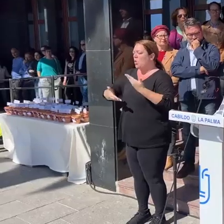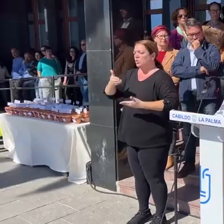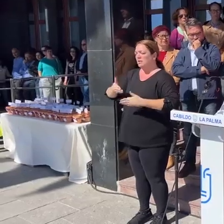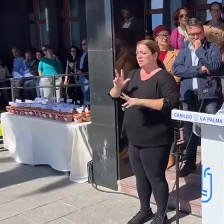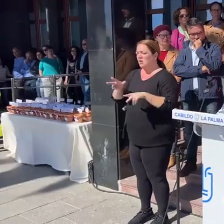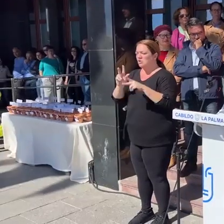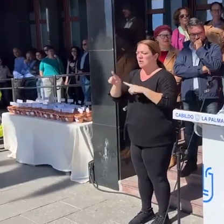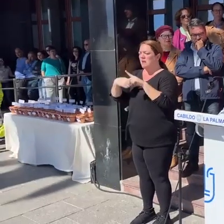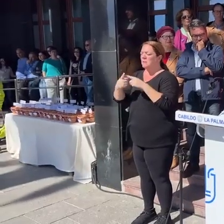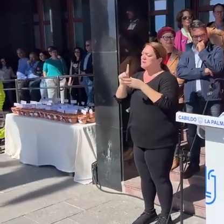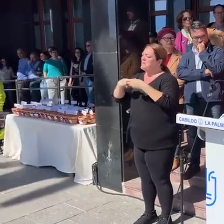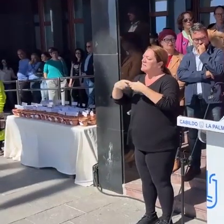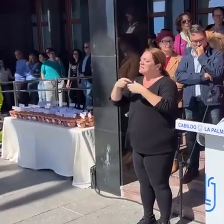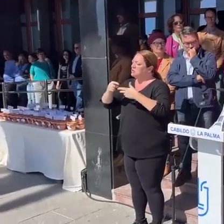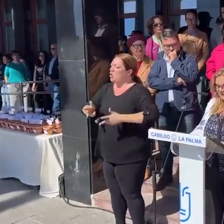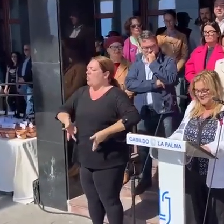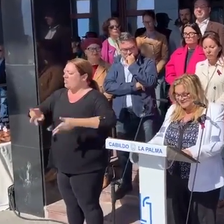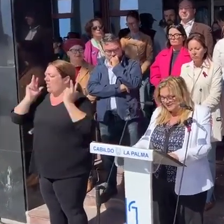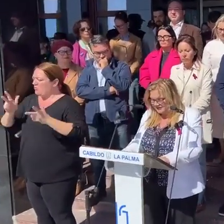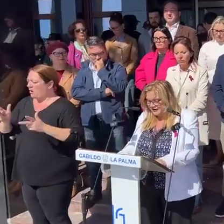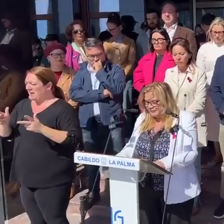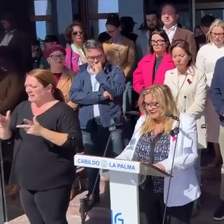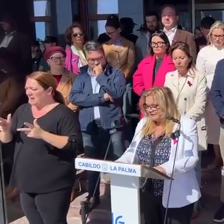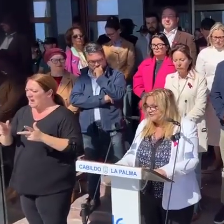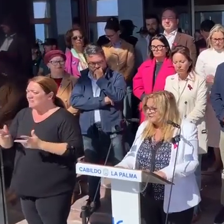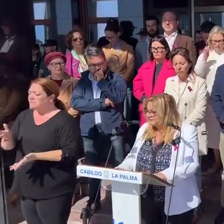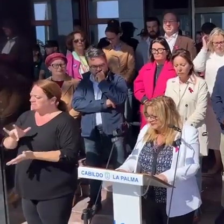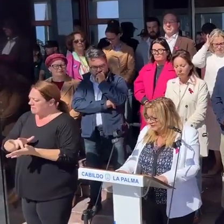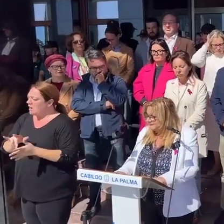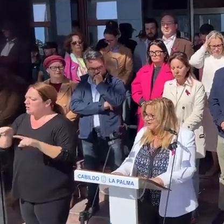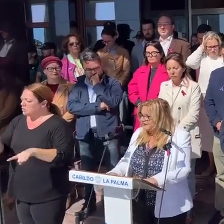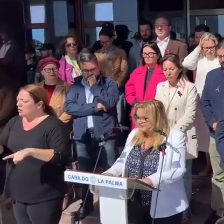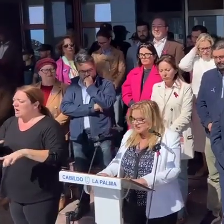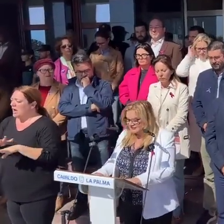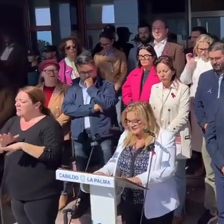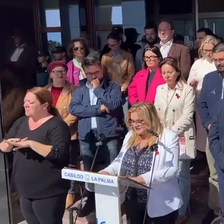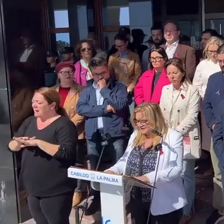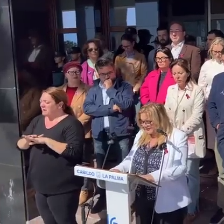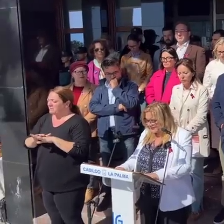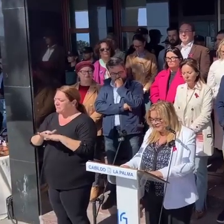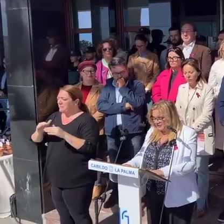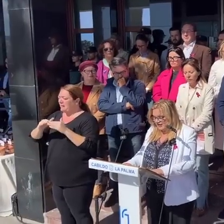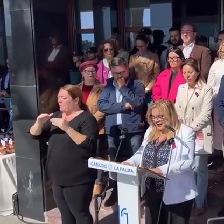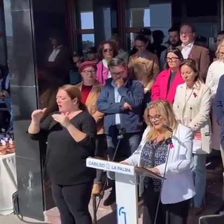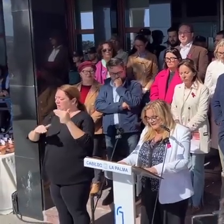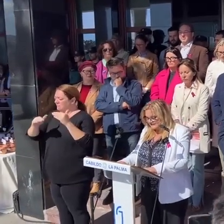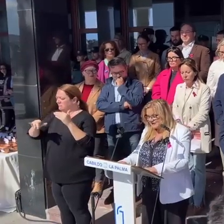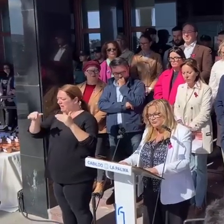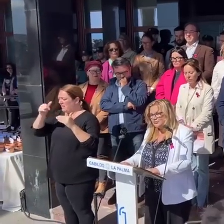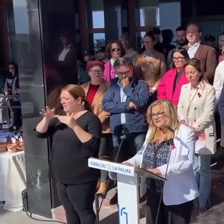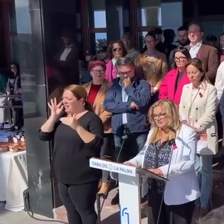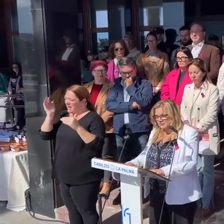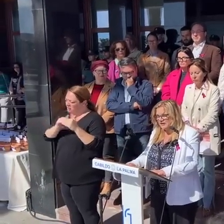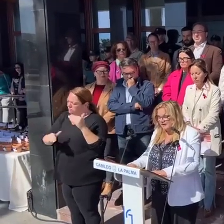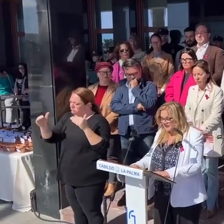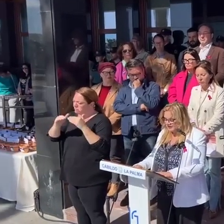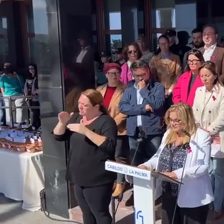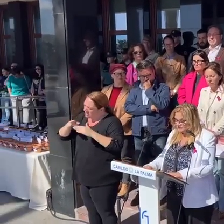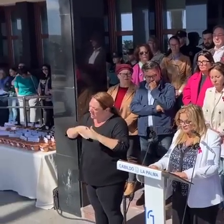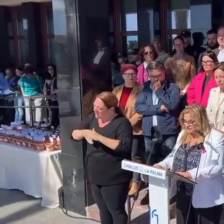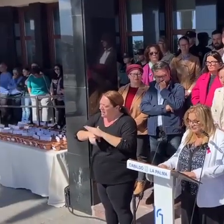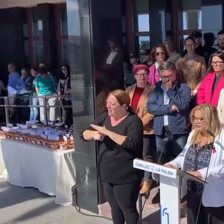social y participación democrática que sean precisas para reducir las causas de brecha de género, avanzando un paso